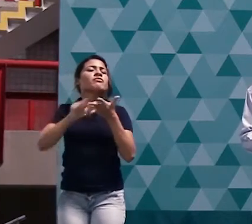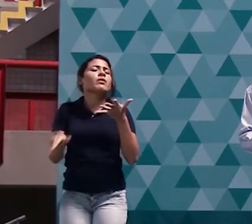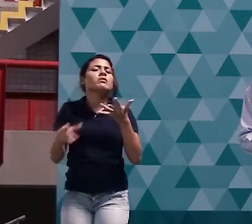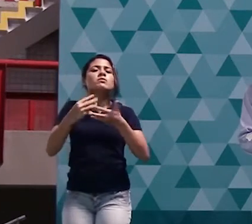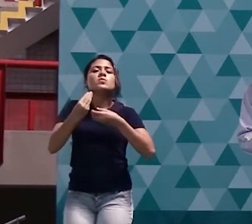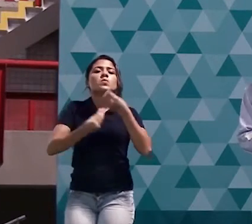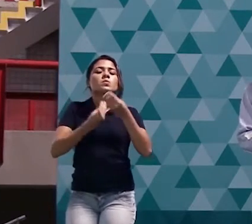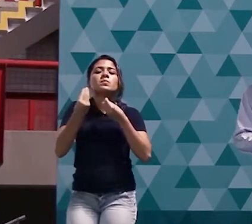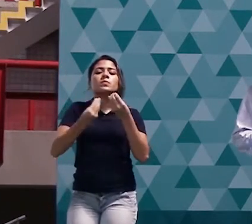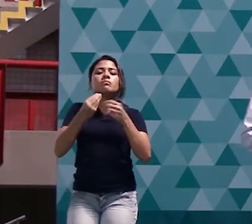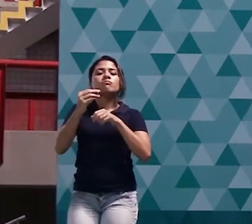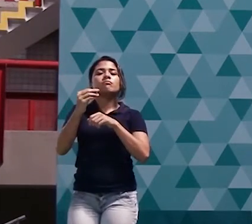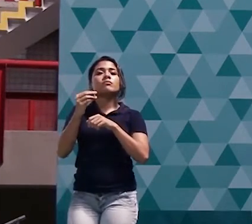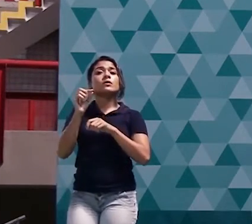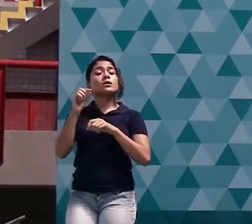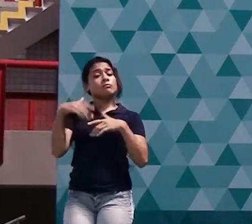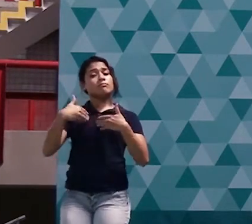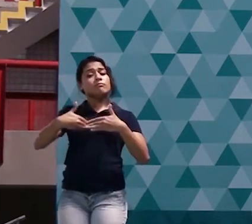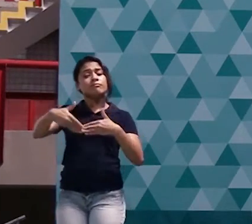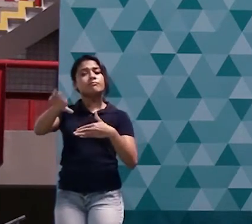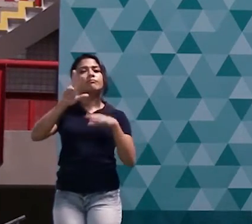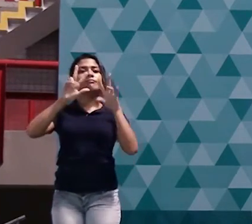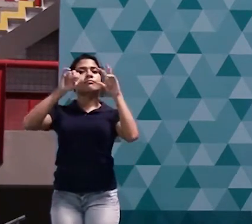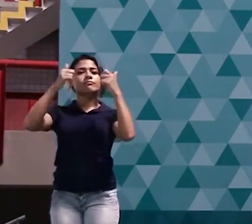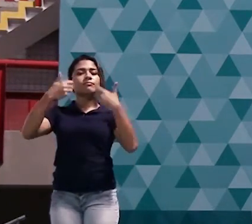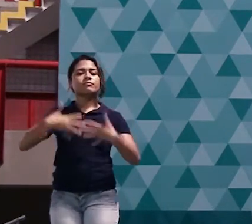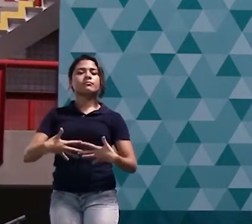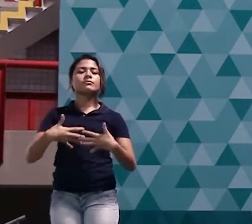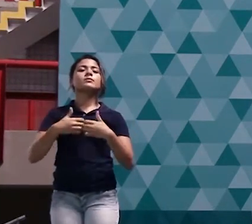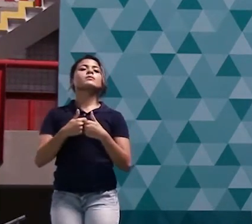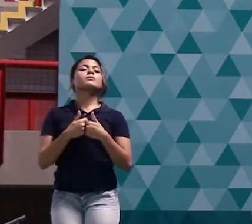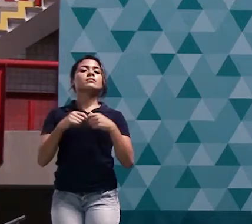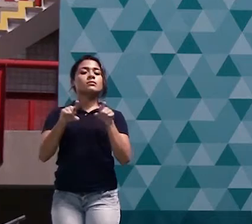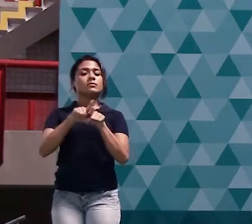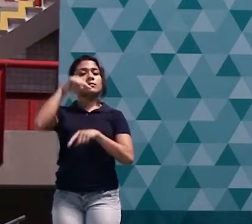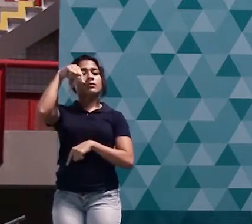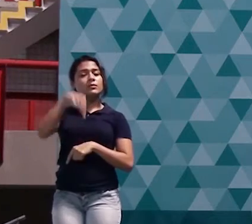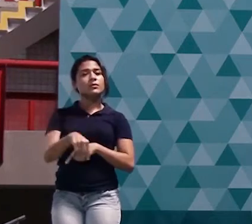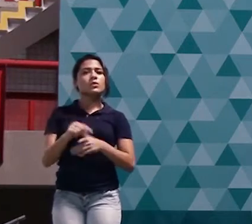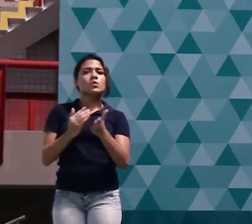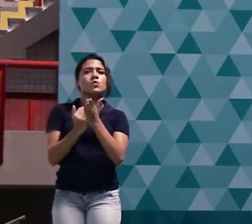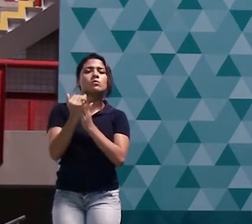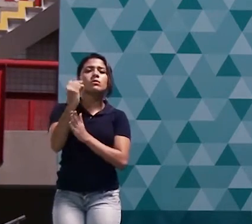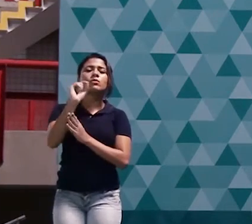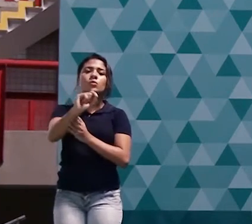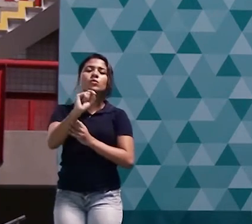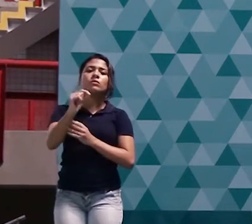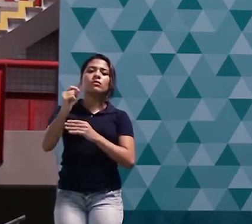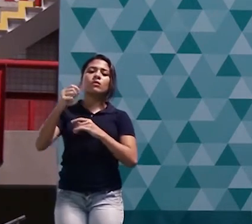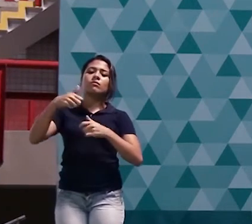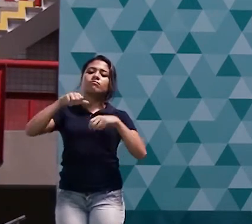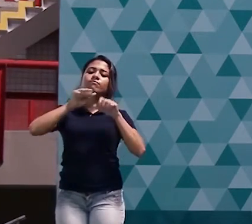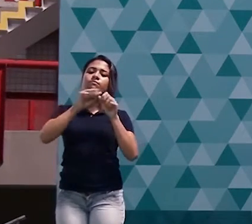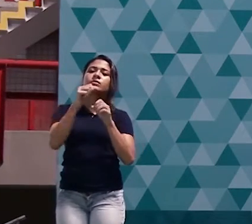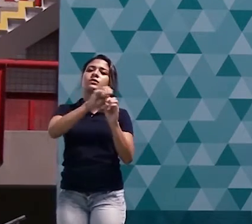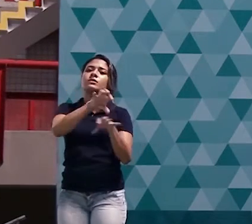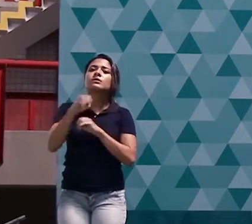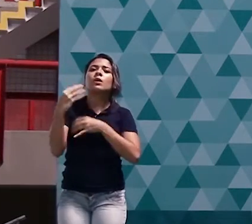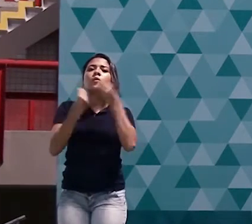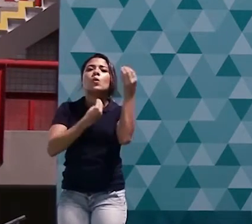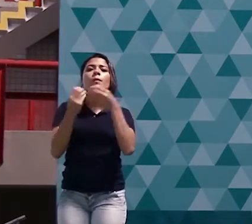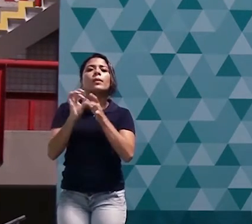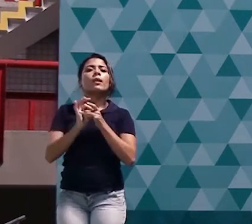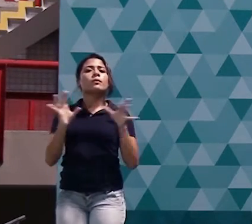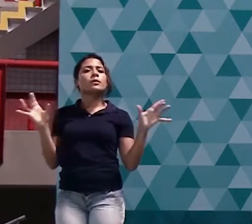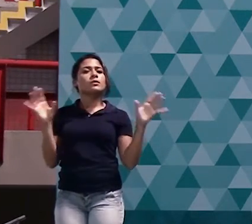vai, tá? Então, aqui começaram a chegar as ideias de liberdade. Então, as